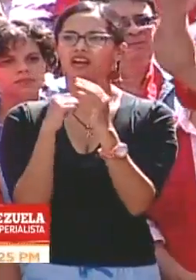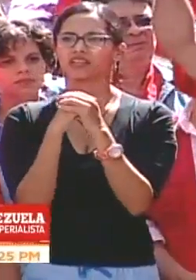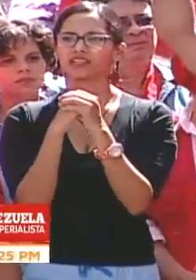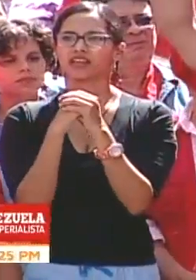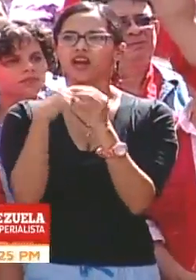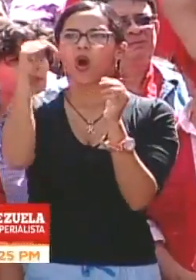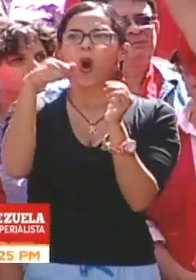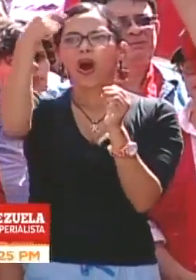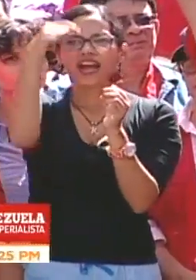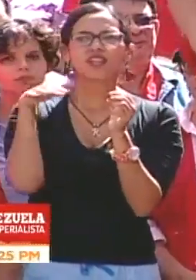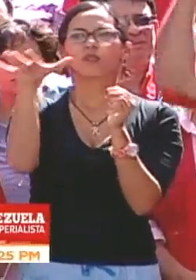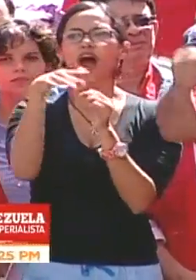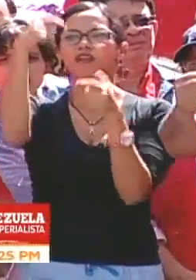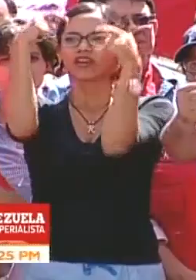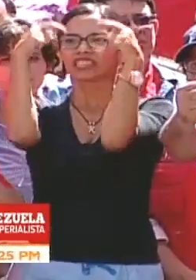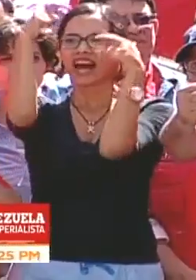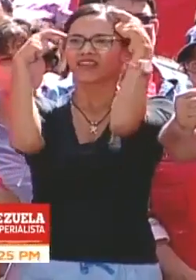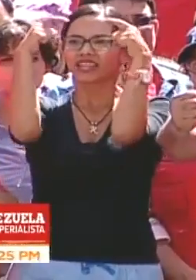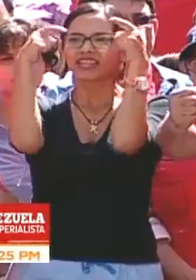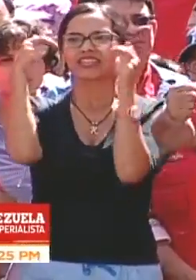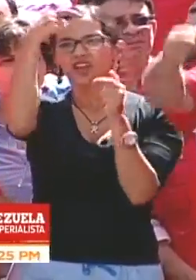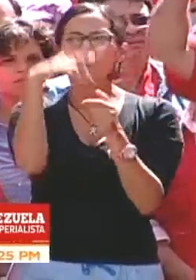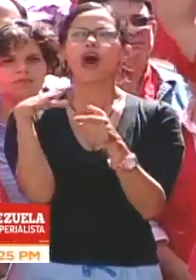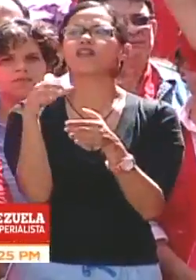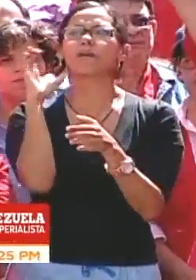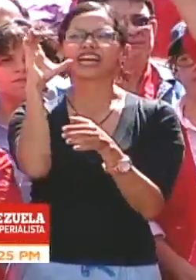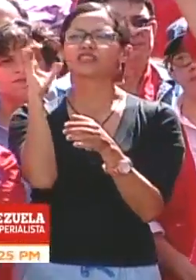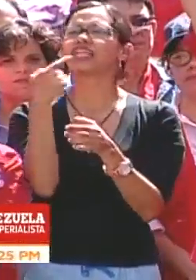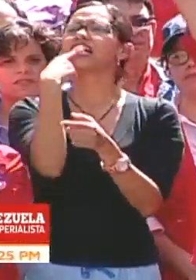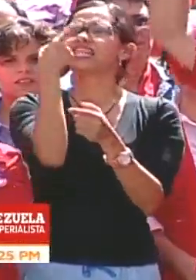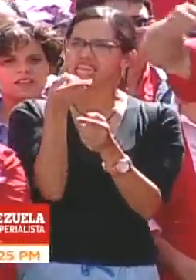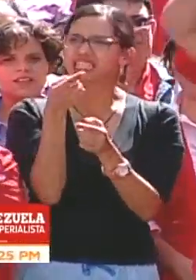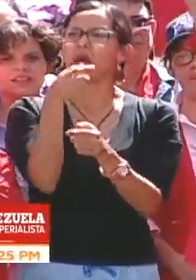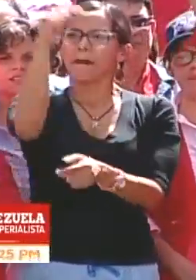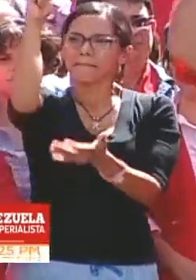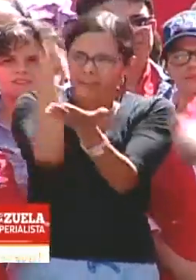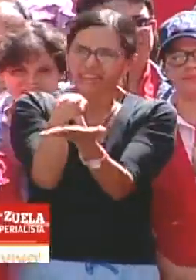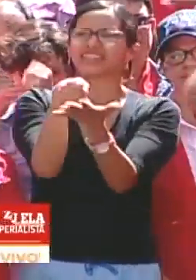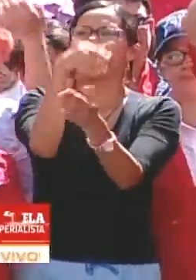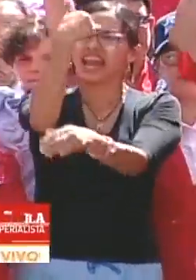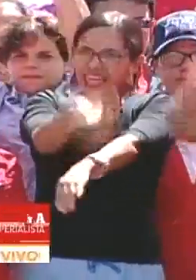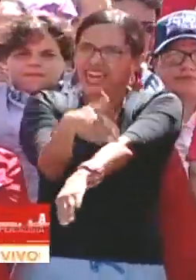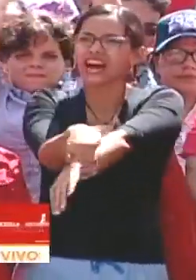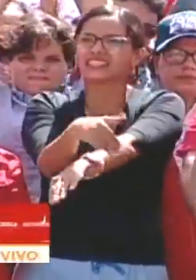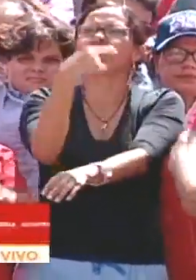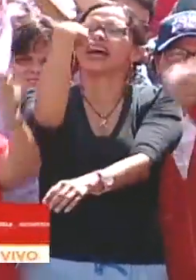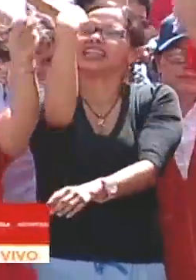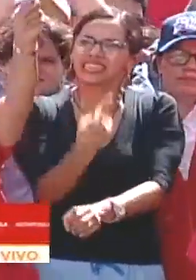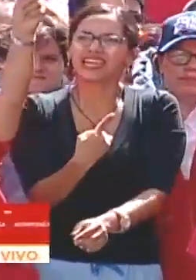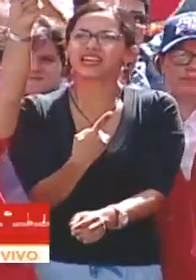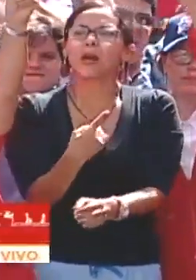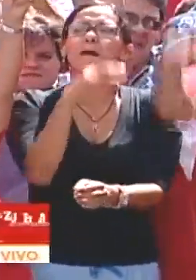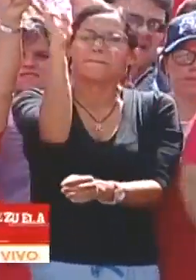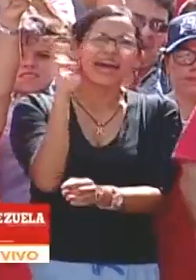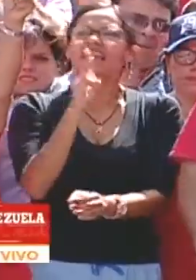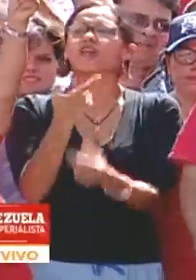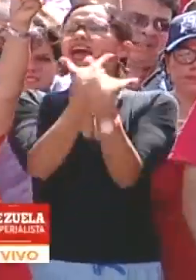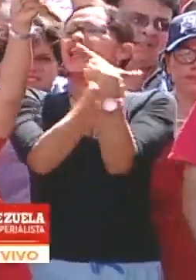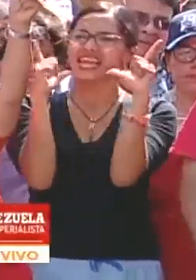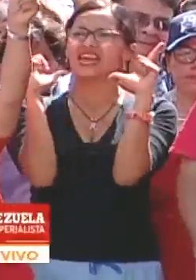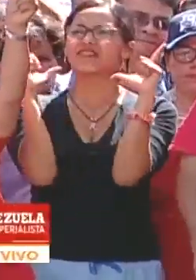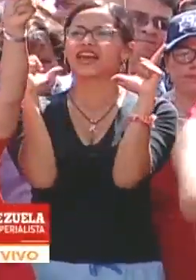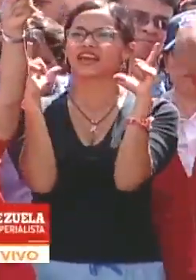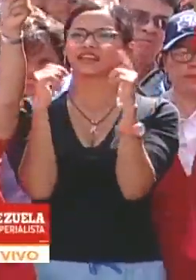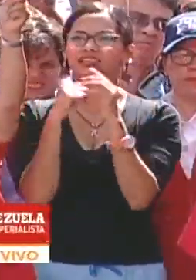Hoy el pueblo chavista, el pueblo patriota, dice nuevamente presente en las calles para decir: ¡Venezuela es